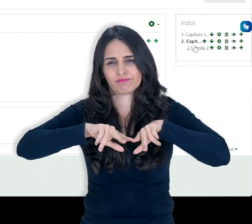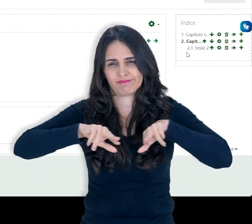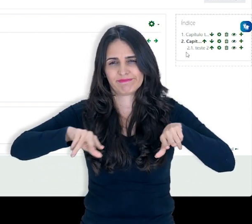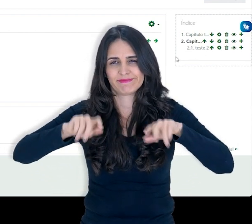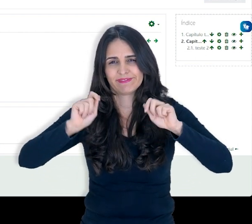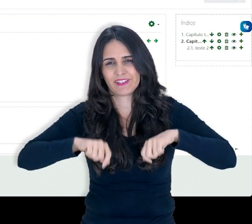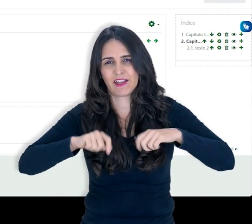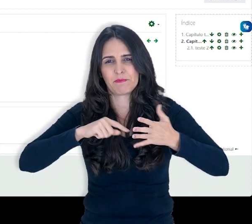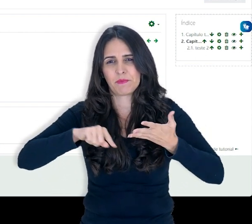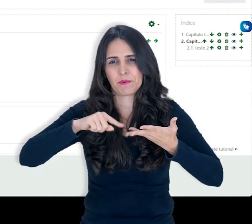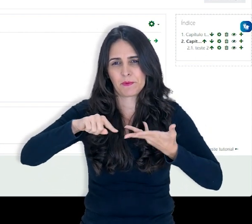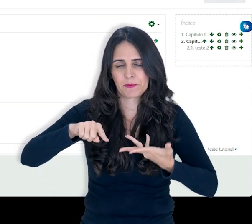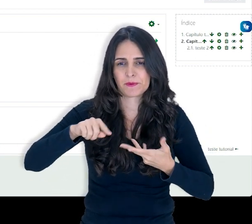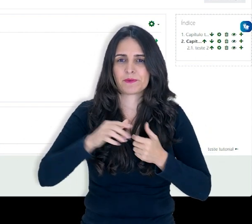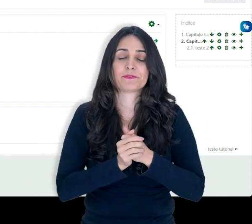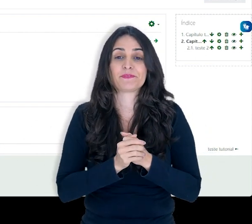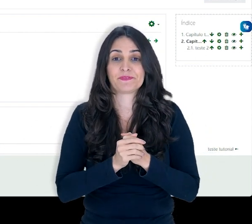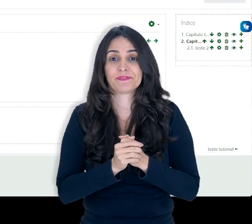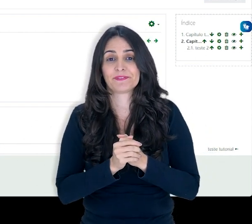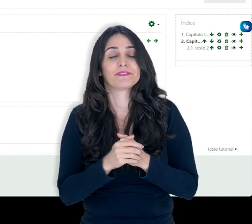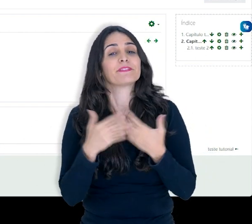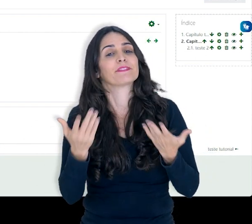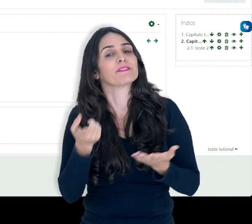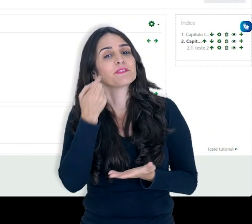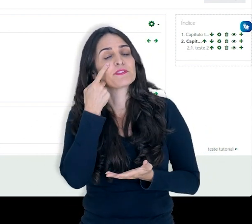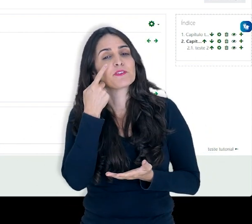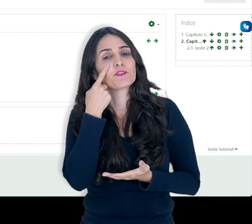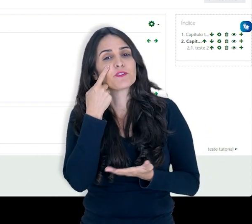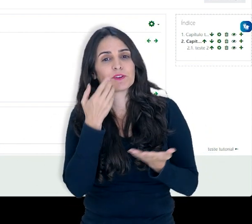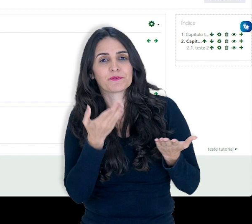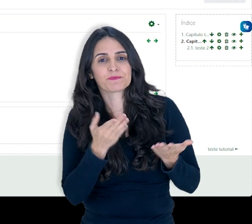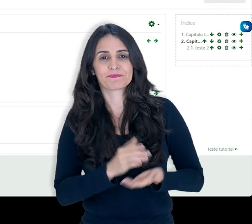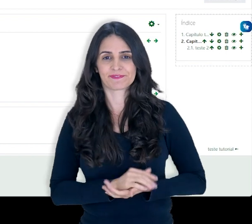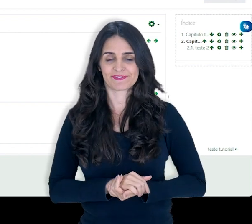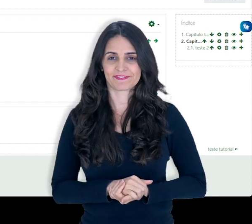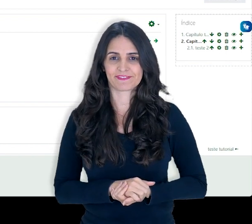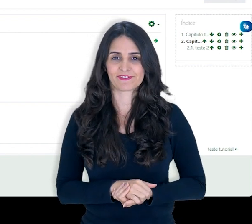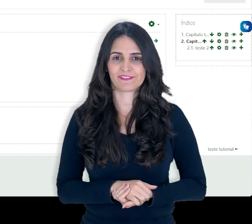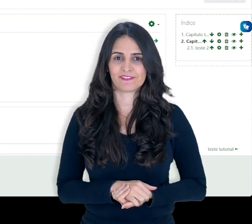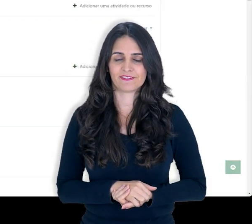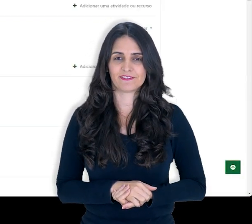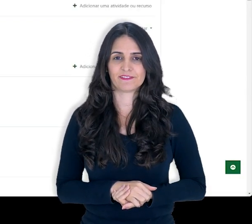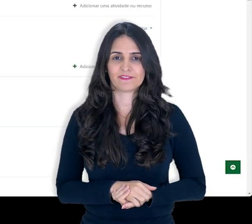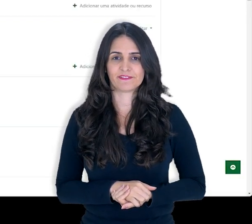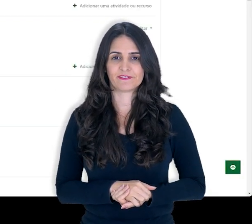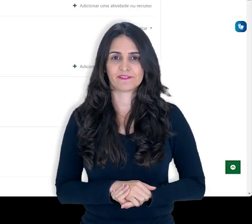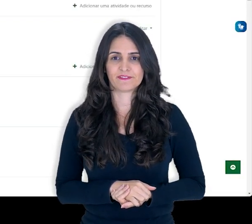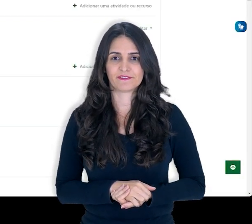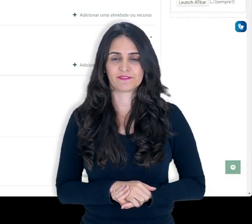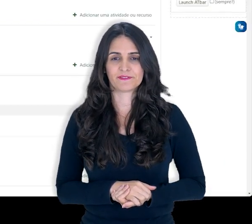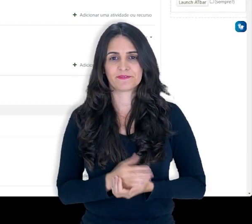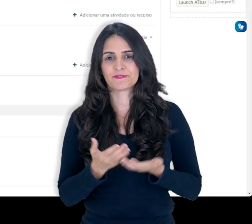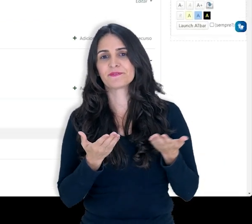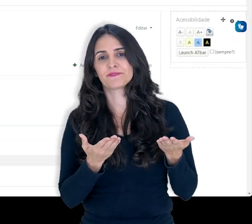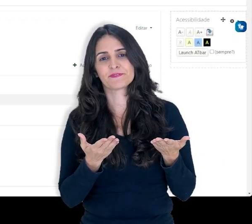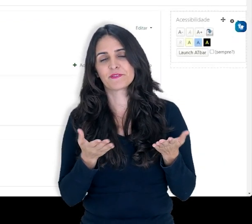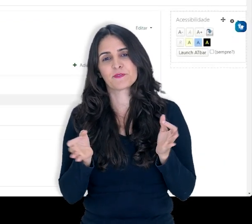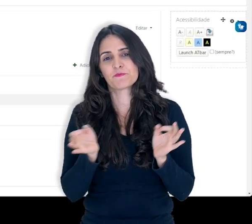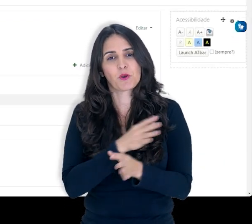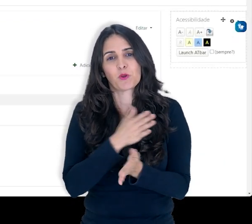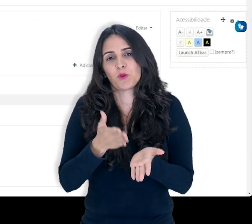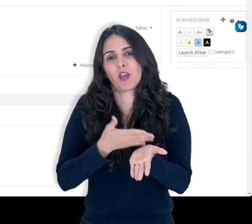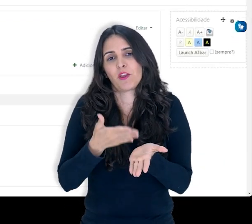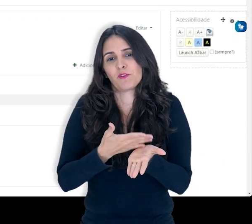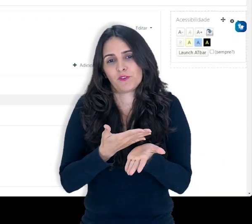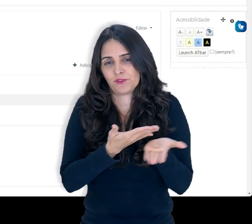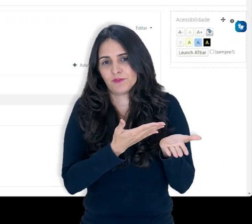diversas formas esse meu livro agora vamos ver então como ele aparece lá na nossa página está aqui